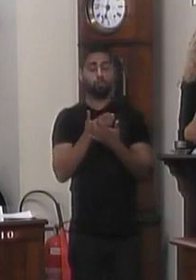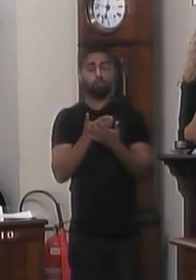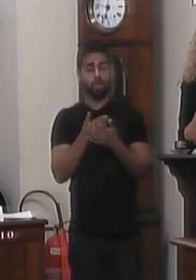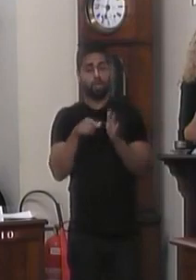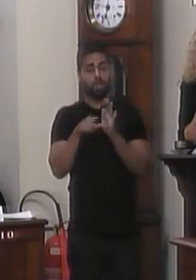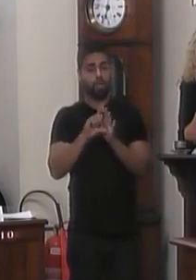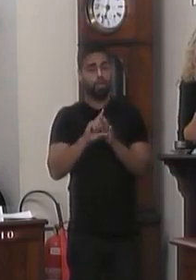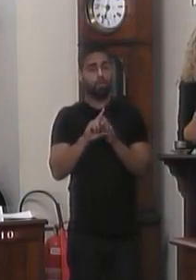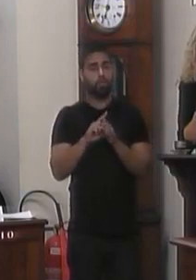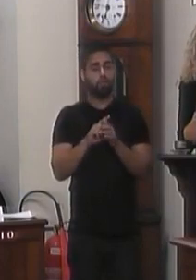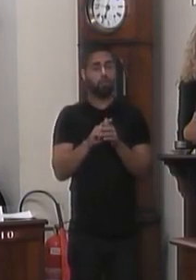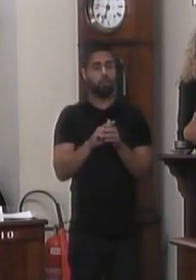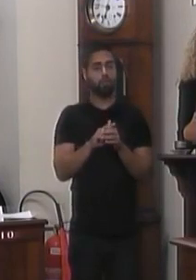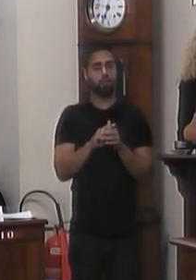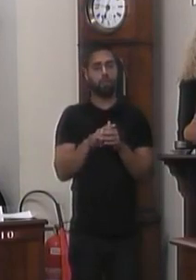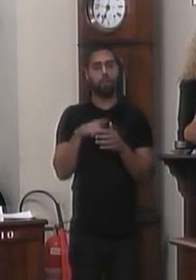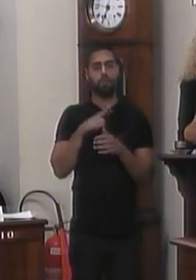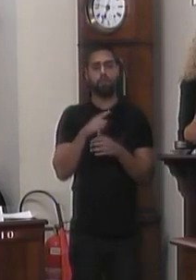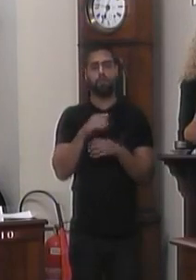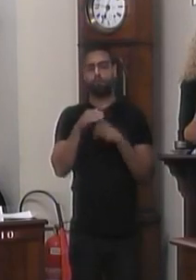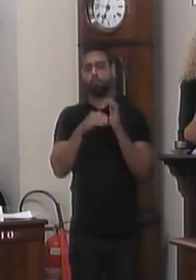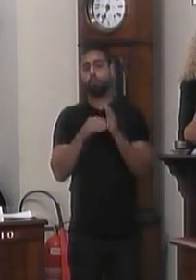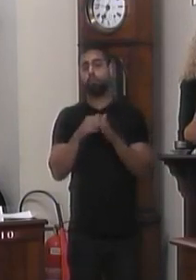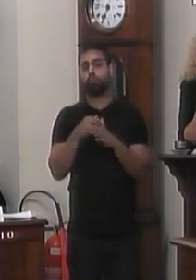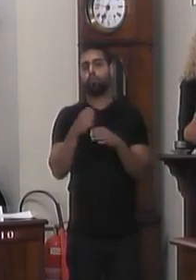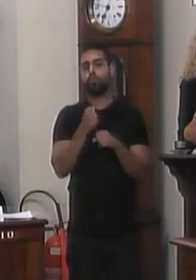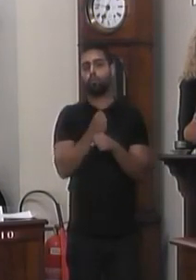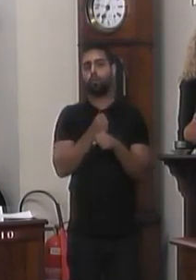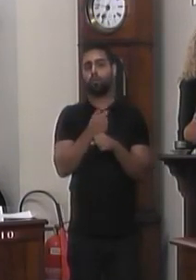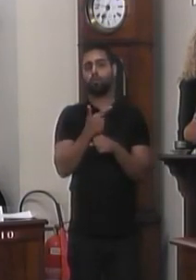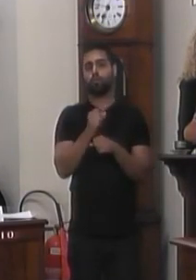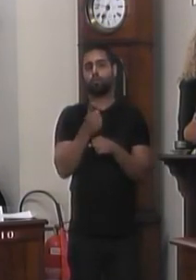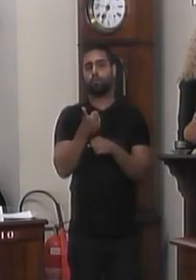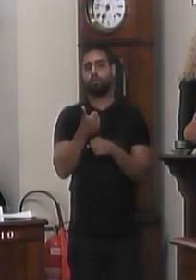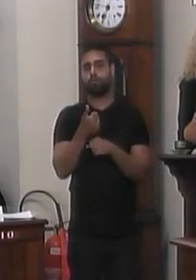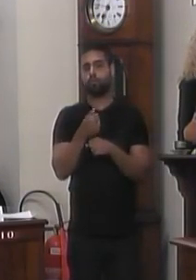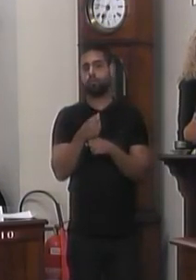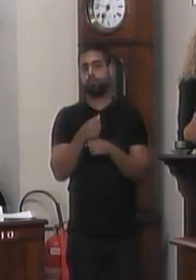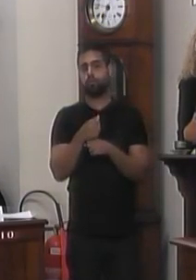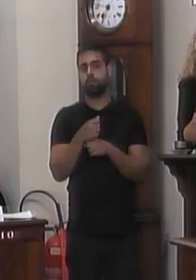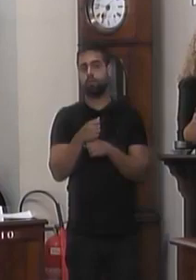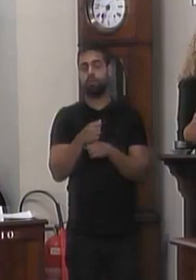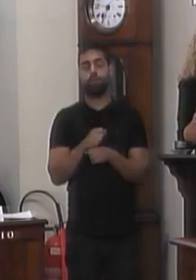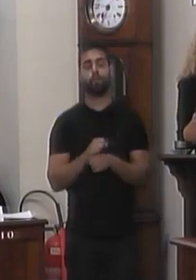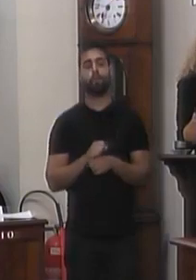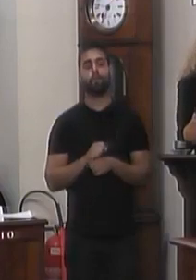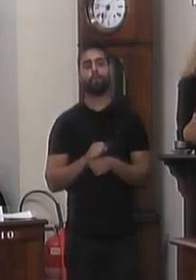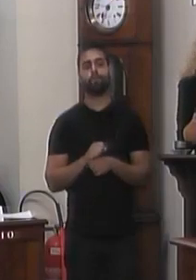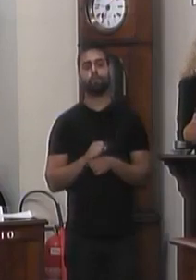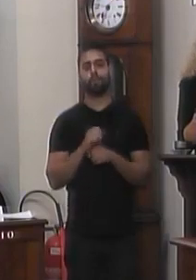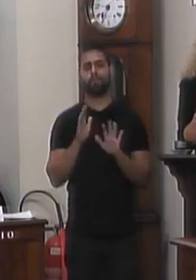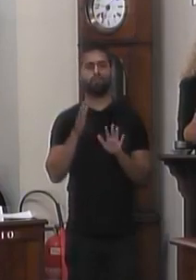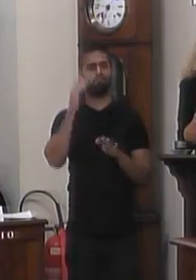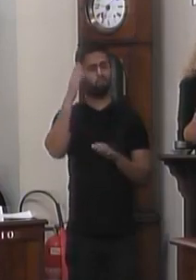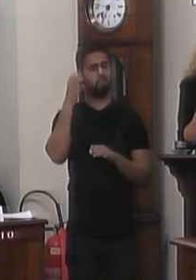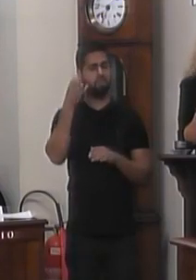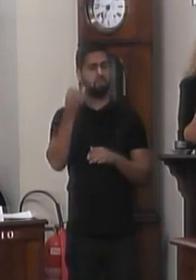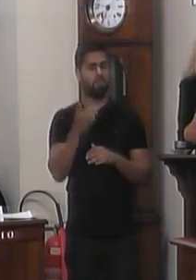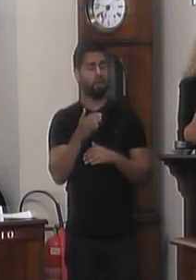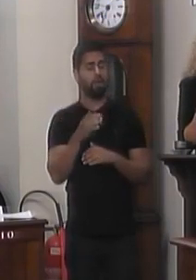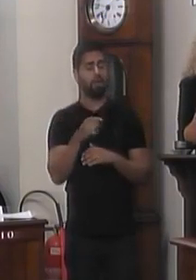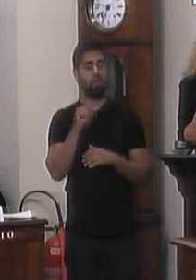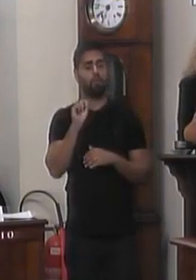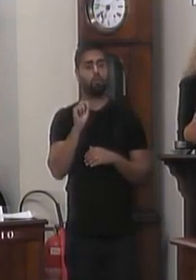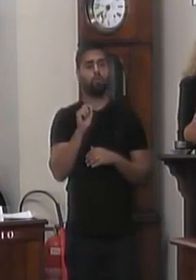foi arrecadada durante todo o exercício por conta de ser o terceiro quadrimestre. Eu não sei te explicar exatamente quais